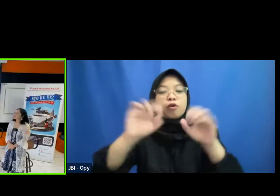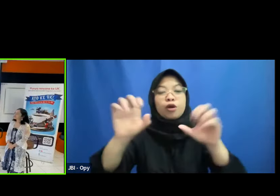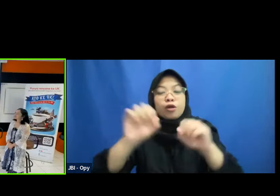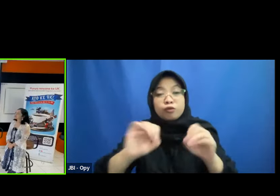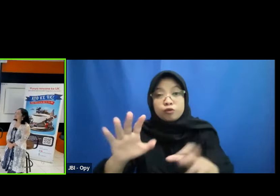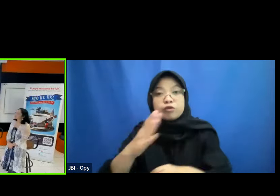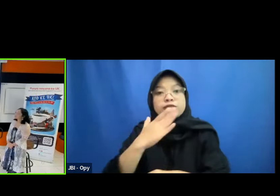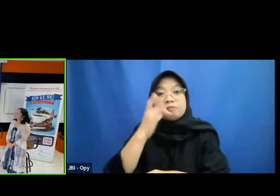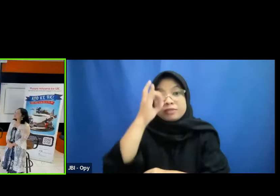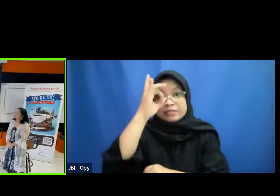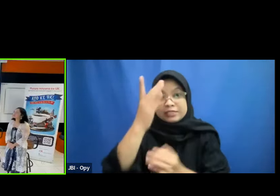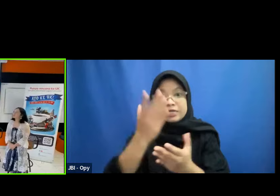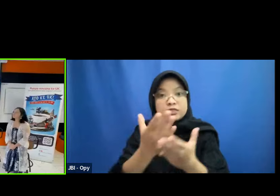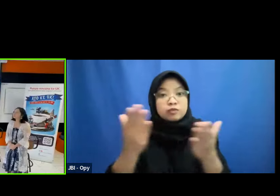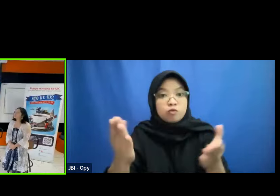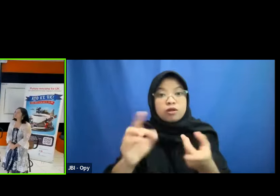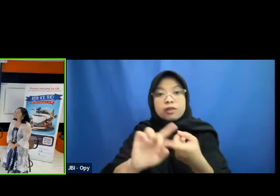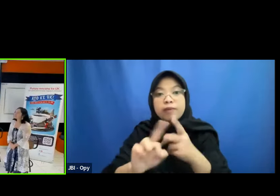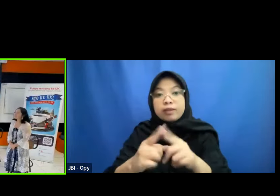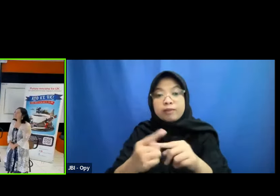Selamat siang